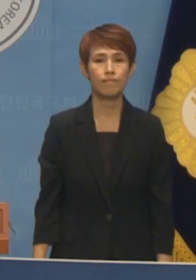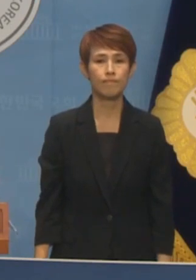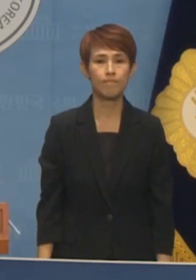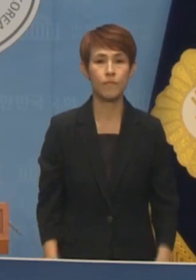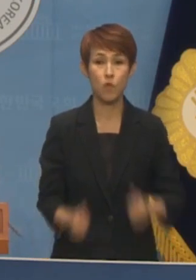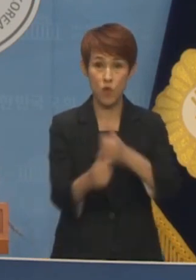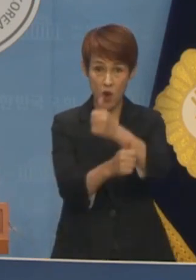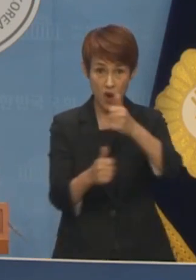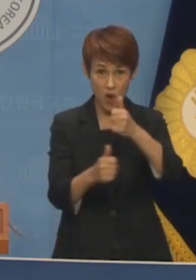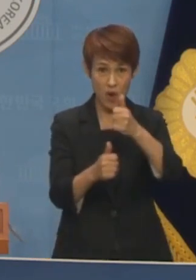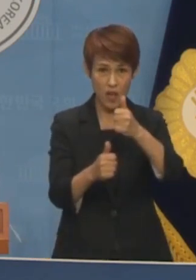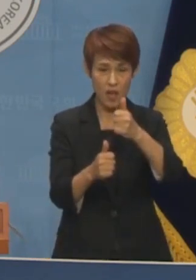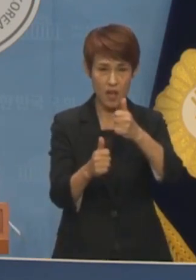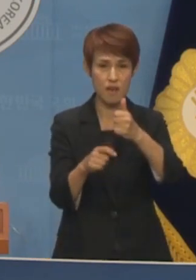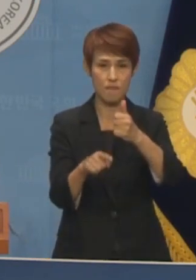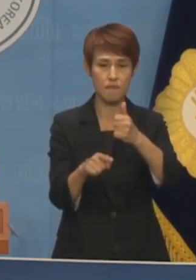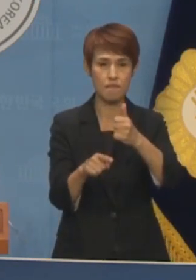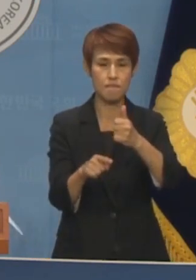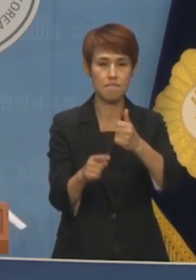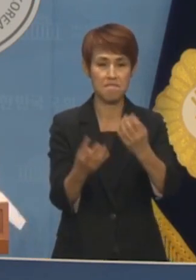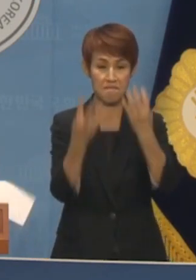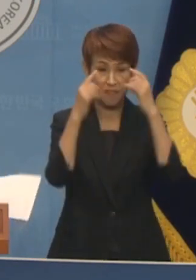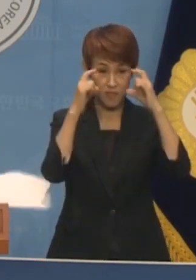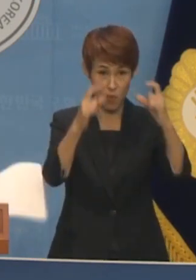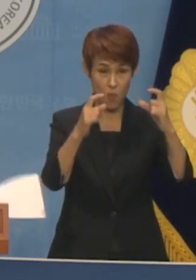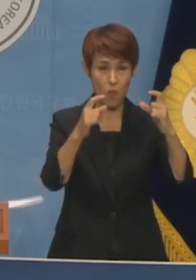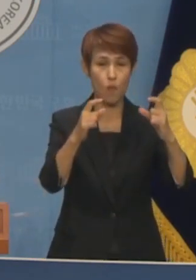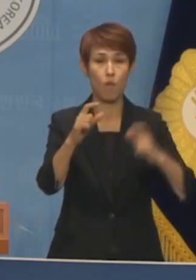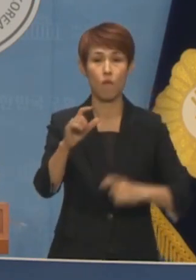위원은 금고 이상의 형의 선고에 의하지